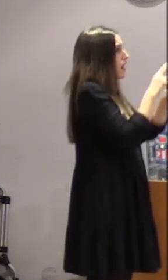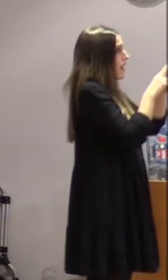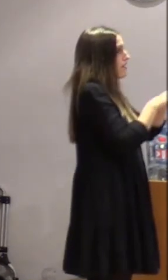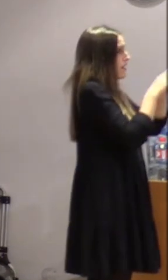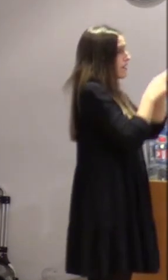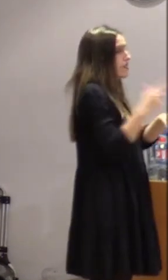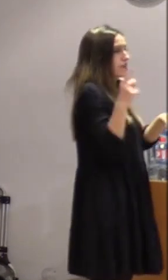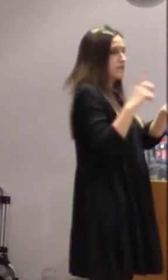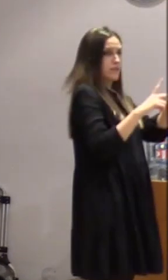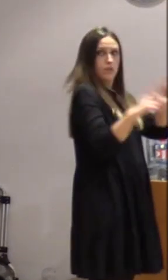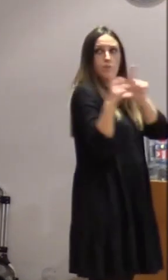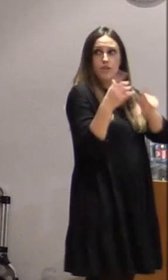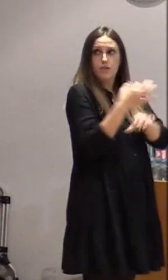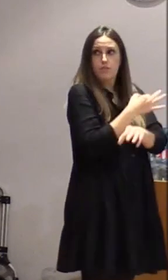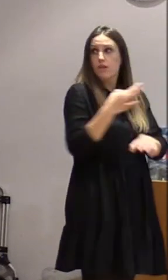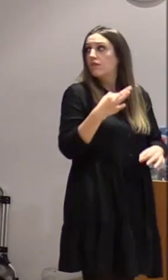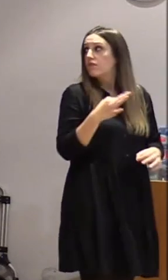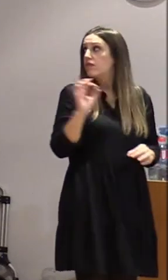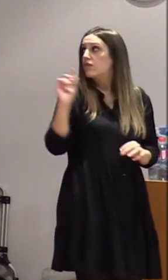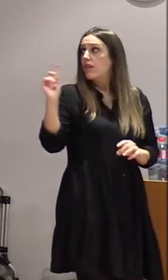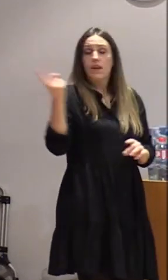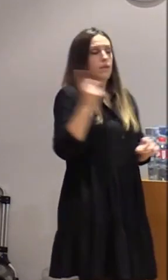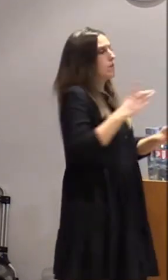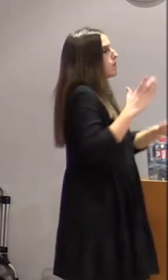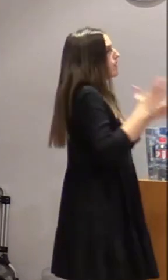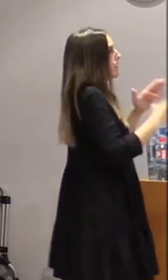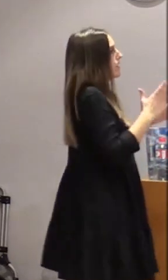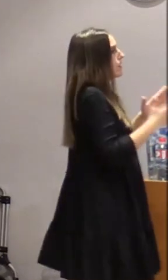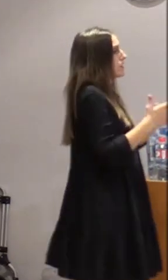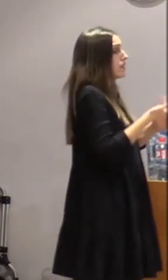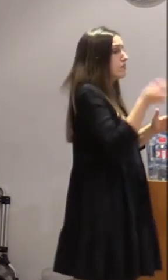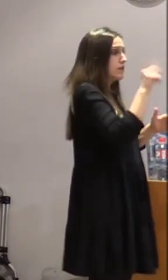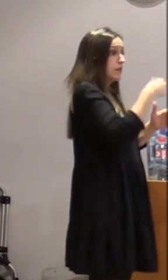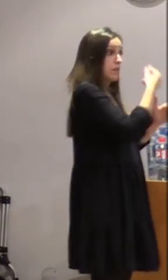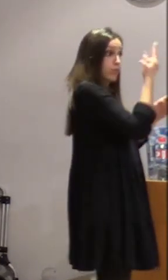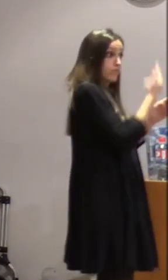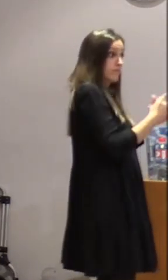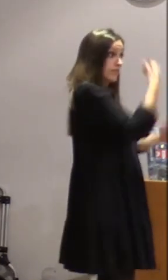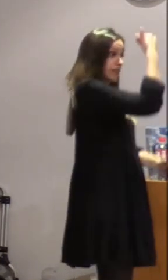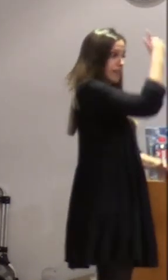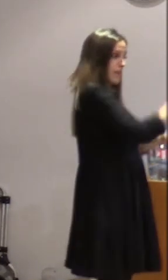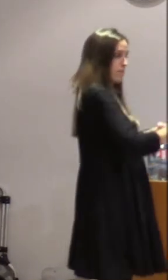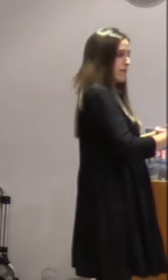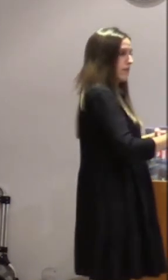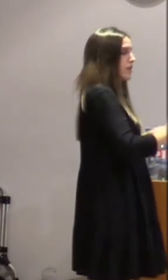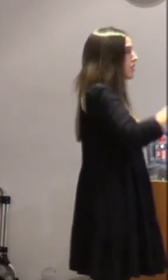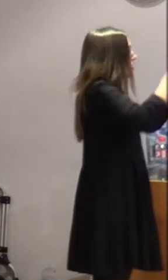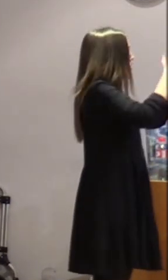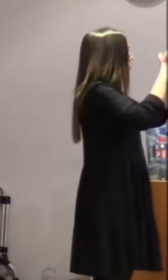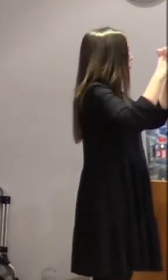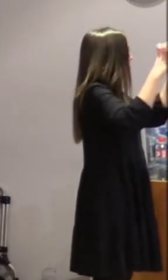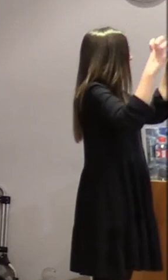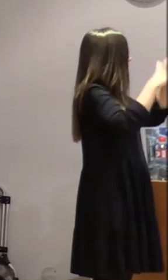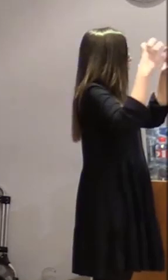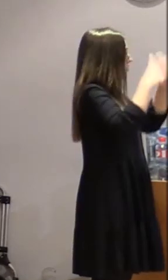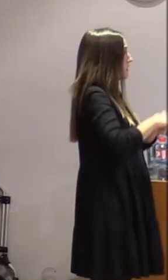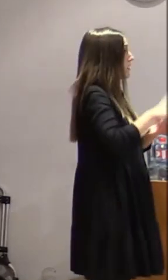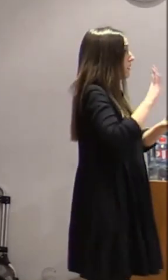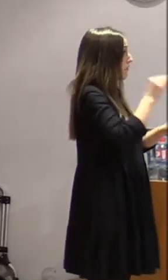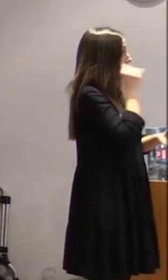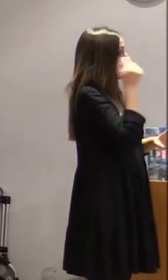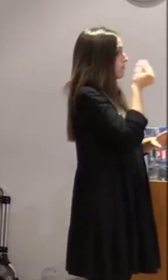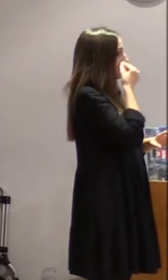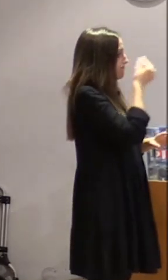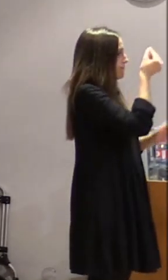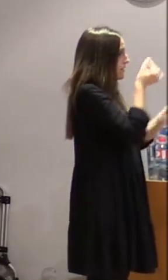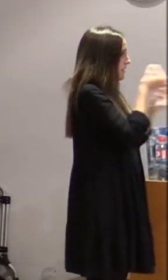cuadro. Perfecto, cuadro de la primera etapa, también en tapiz, y nube tormenta. Pero me di cuenta de un detalle.